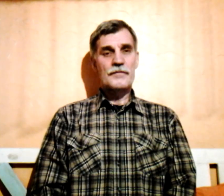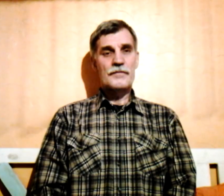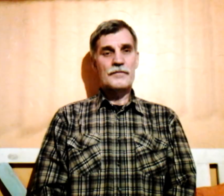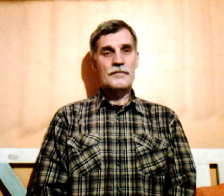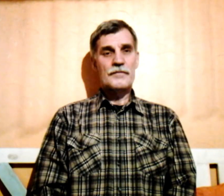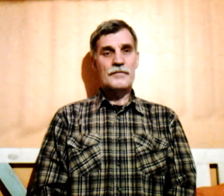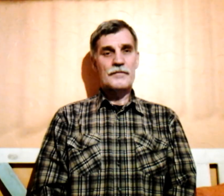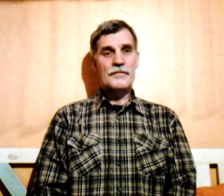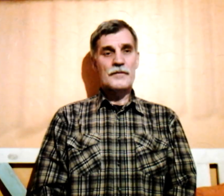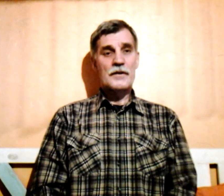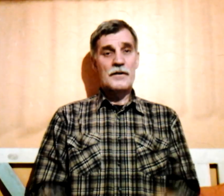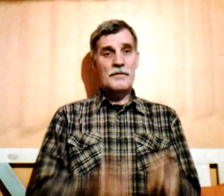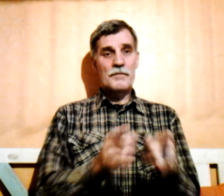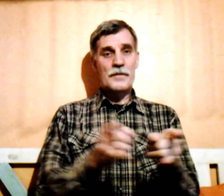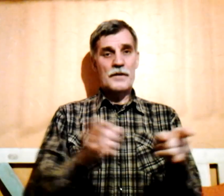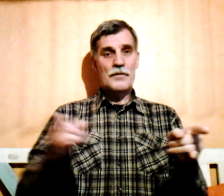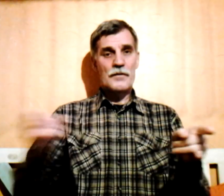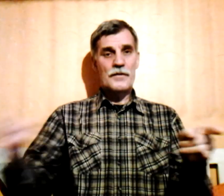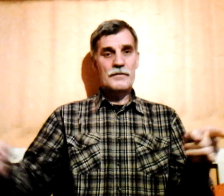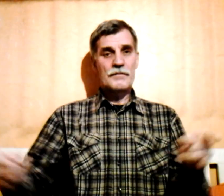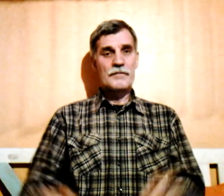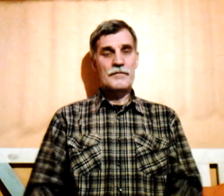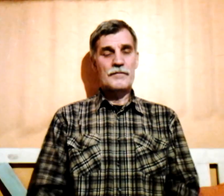Airplane. Самолет. Самолет.